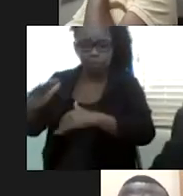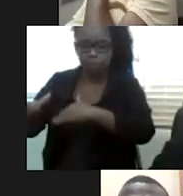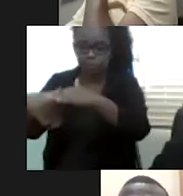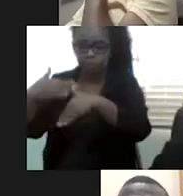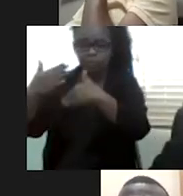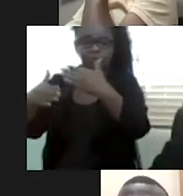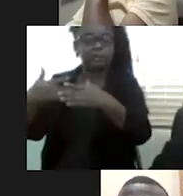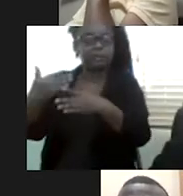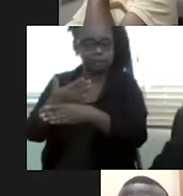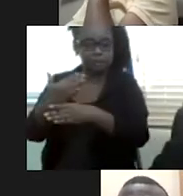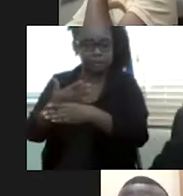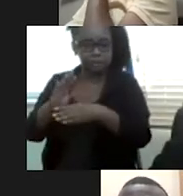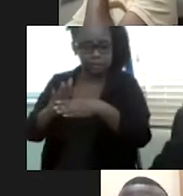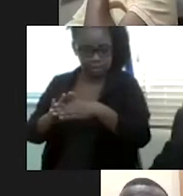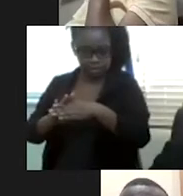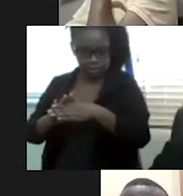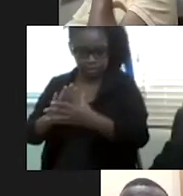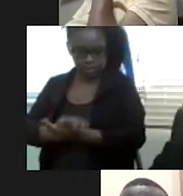Alô?